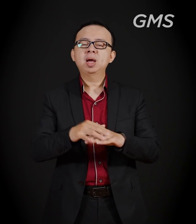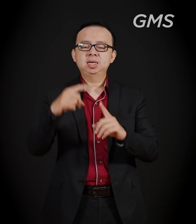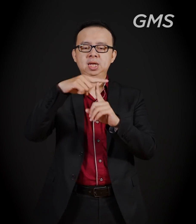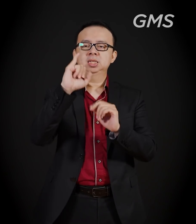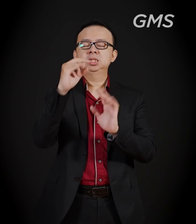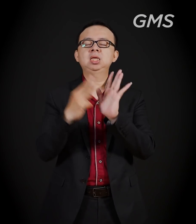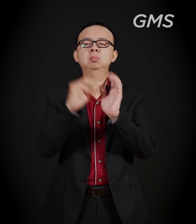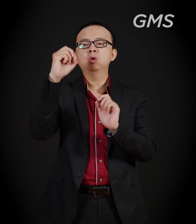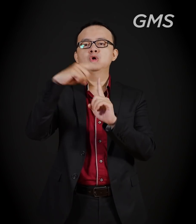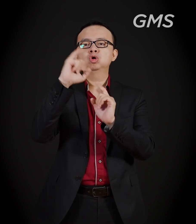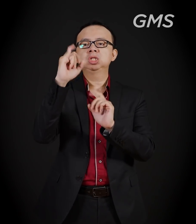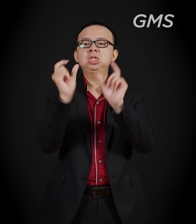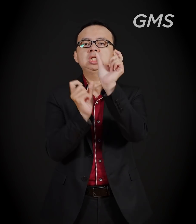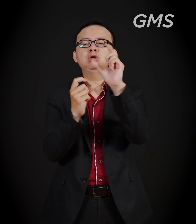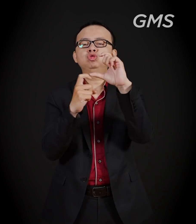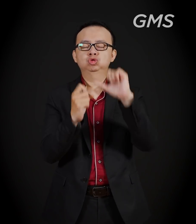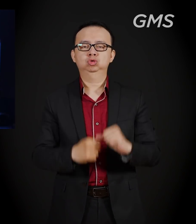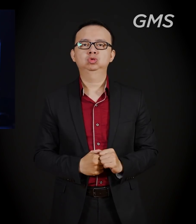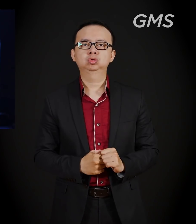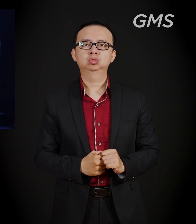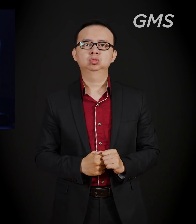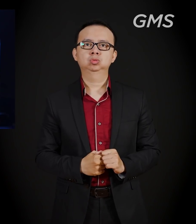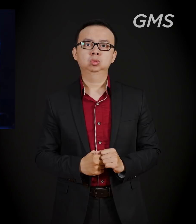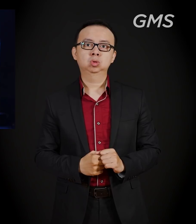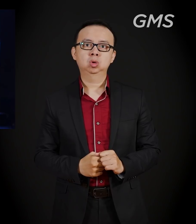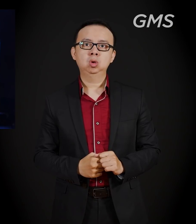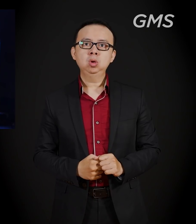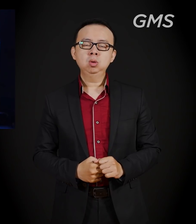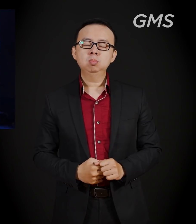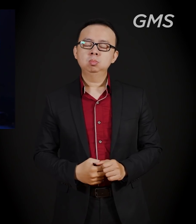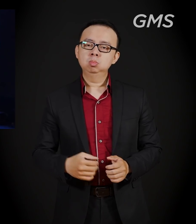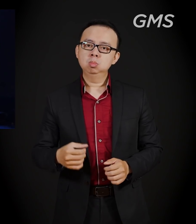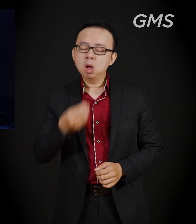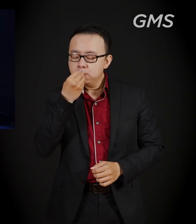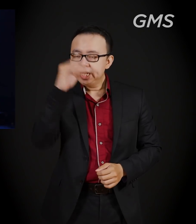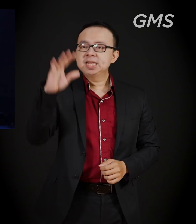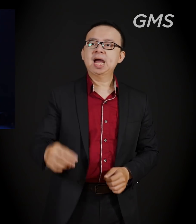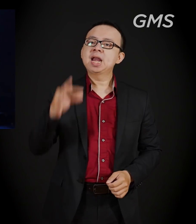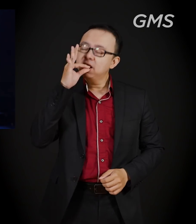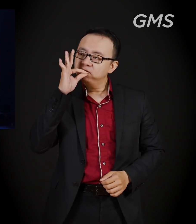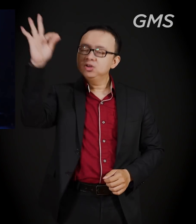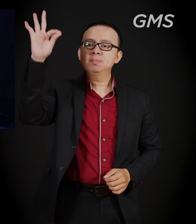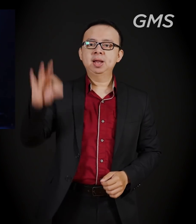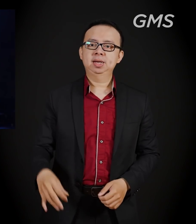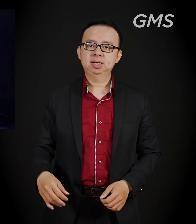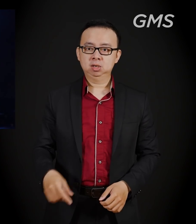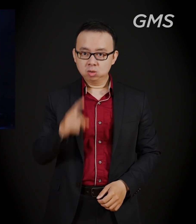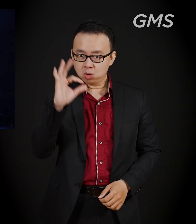yang begitu on fire for God. Dia bilang begini, beritakan firman.